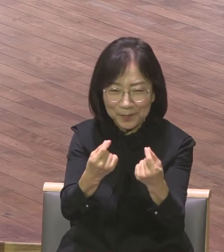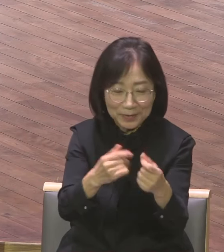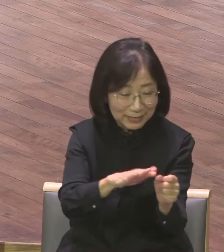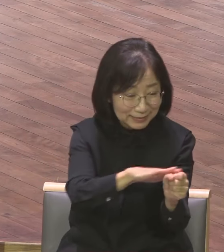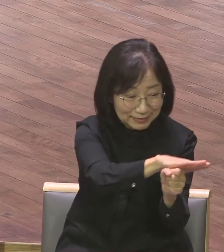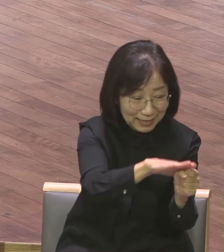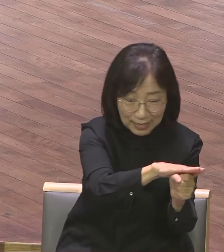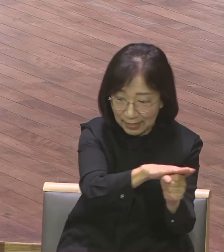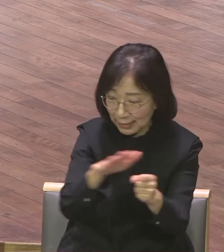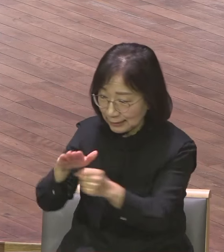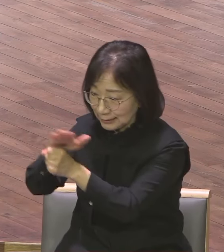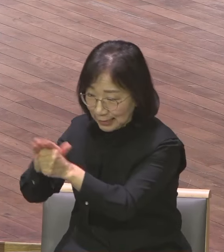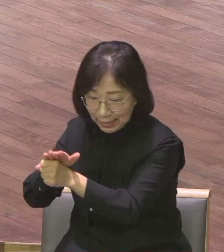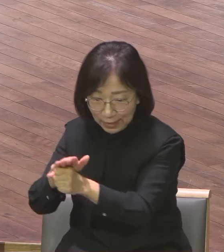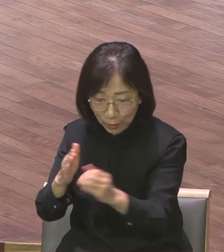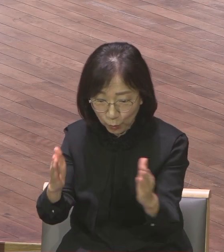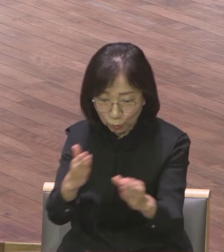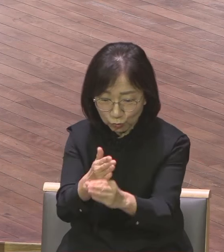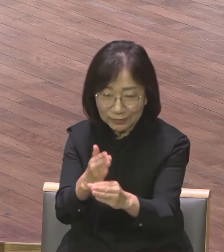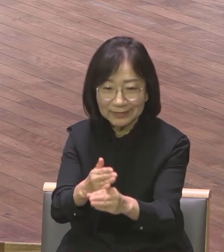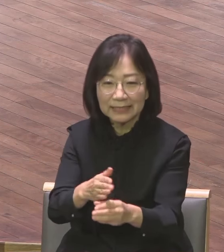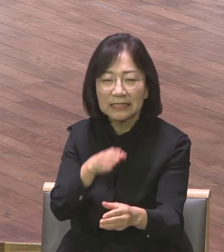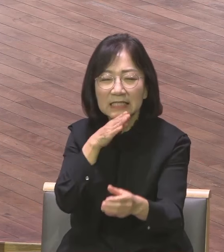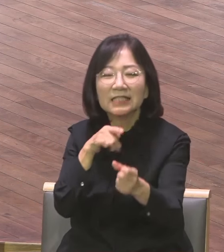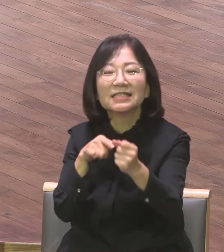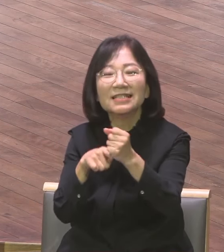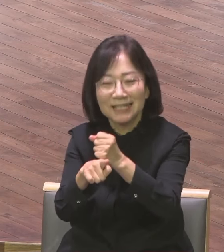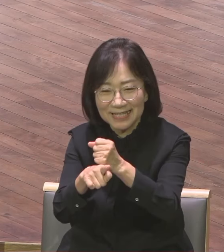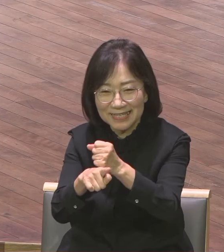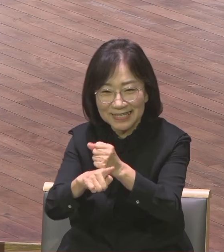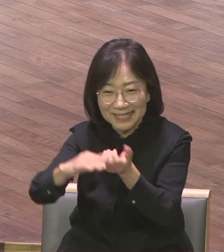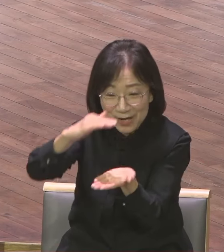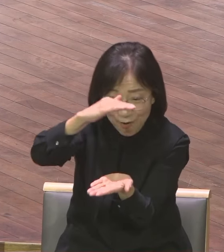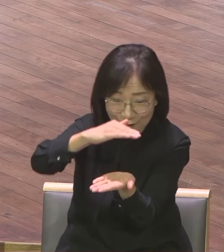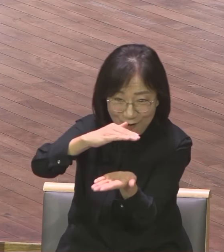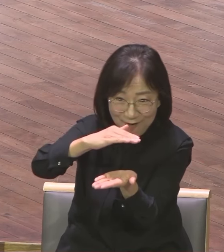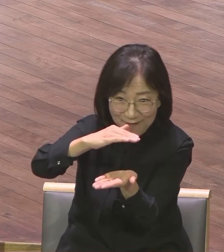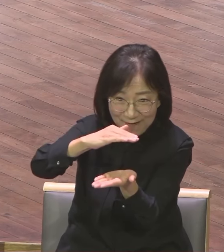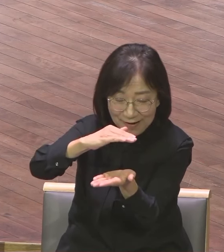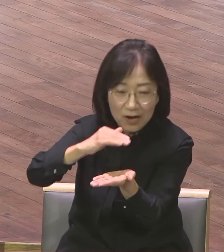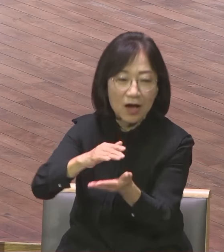들어있어. 절대 진리가 딱 들어있어요. 이것이 무엇을 말하느냐?